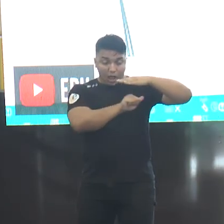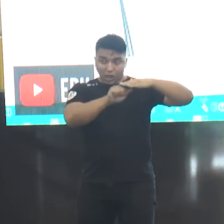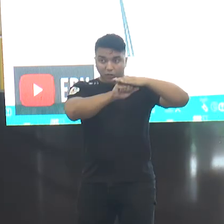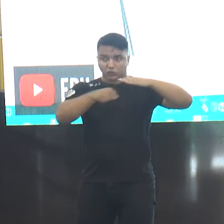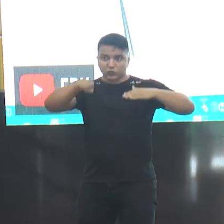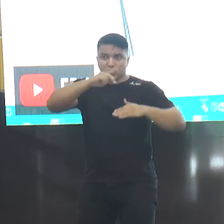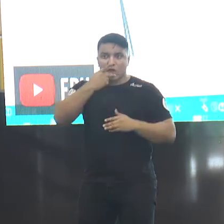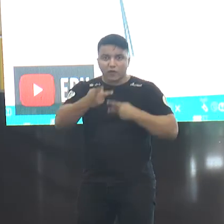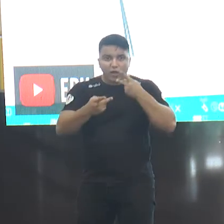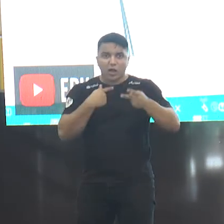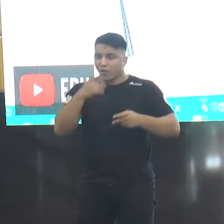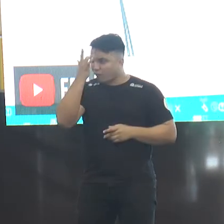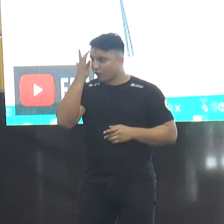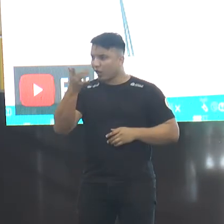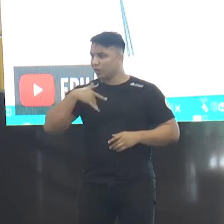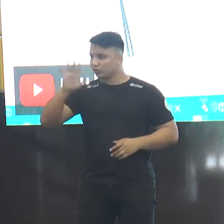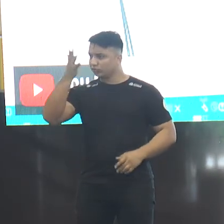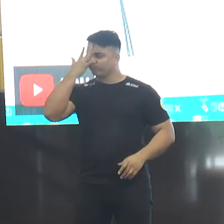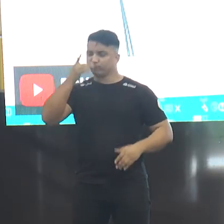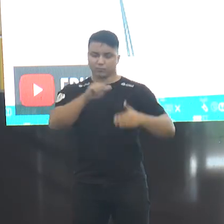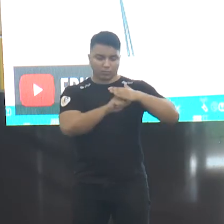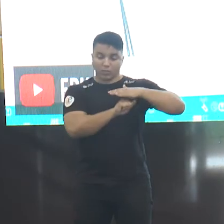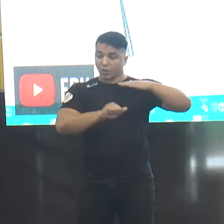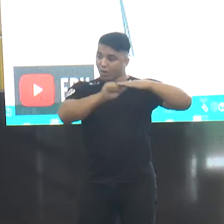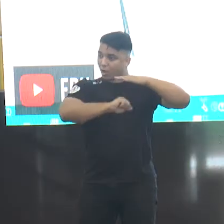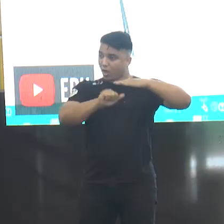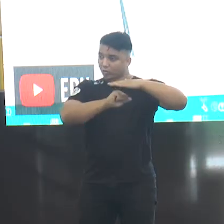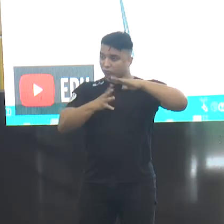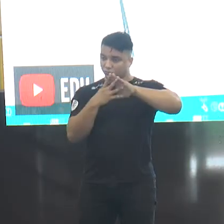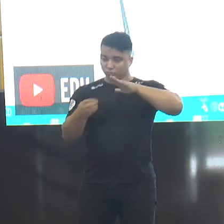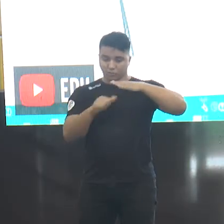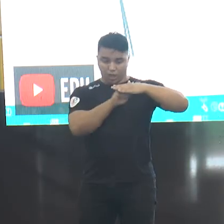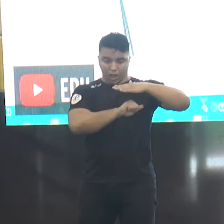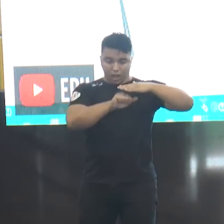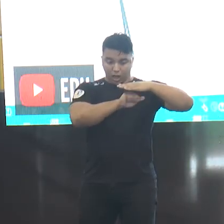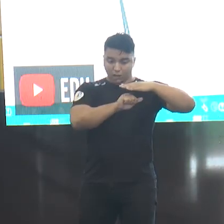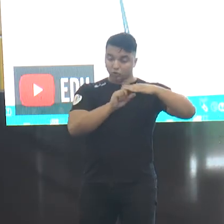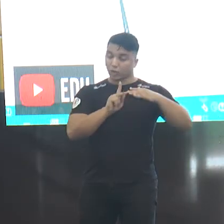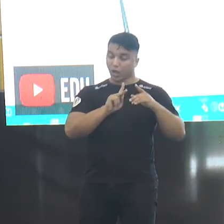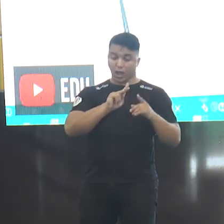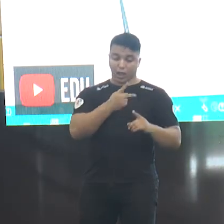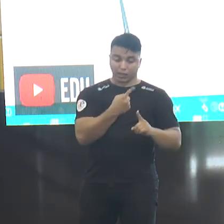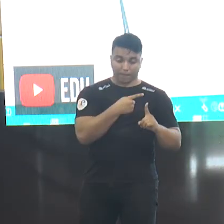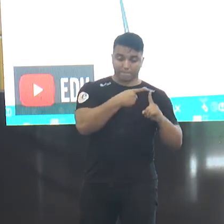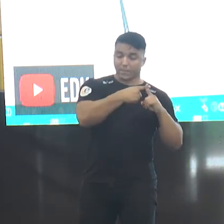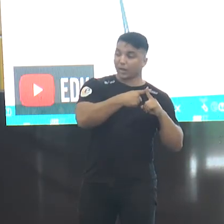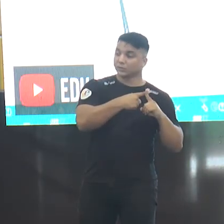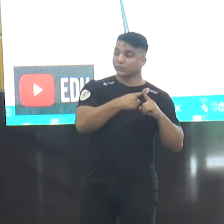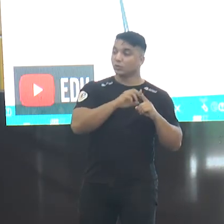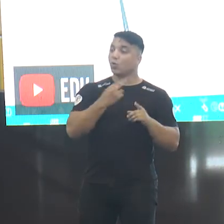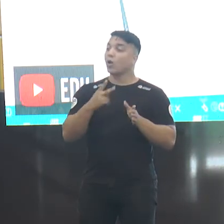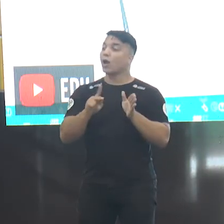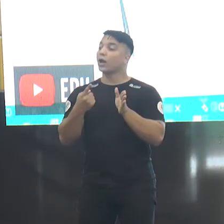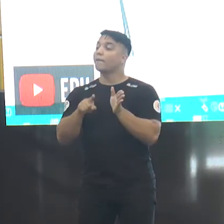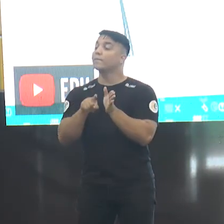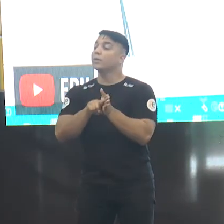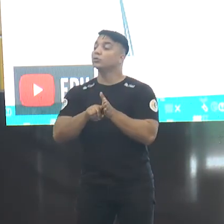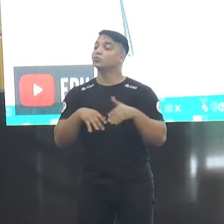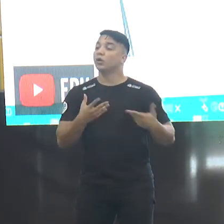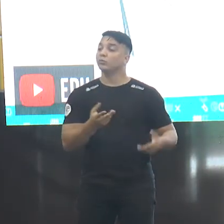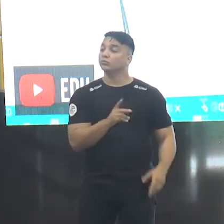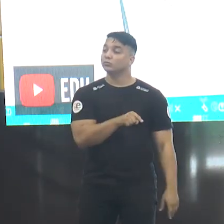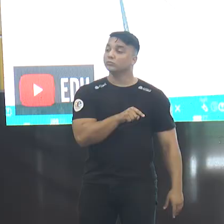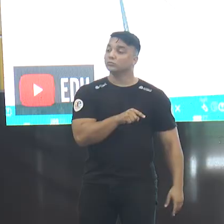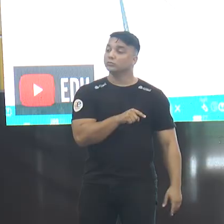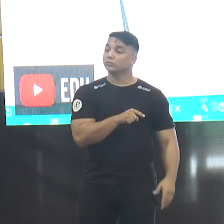falarem, mais fácil vai ficar para vocês. Bora comigo. Ácido libera H+ ou H-?